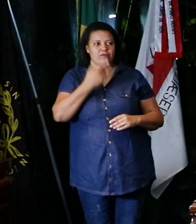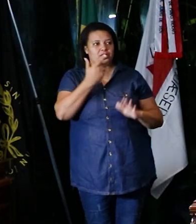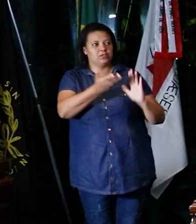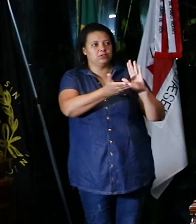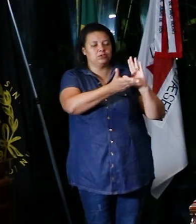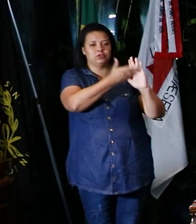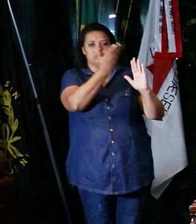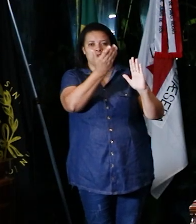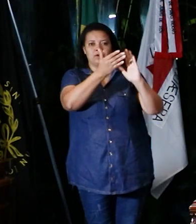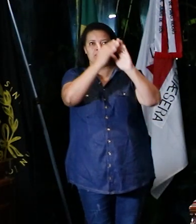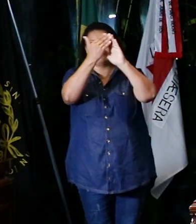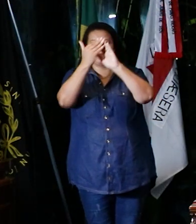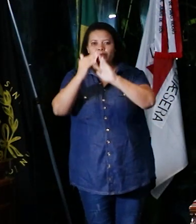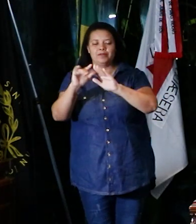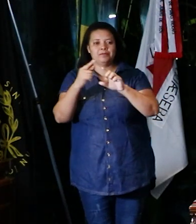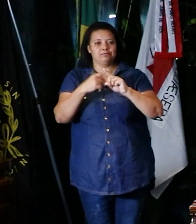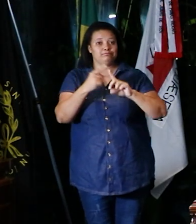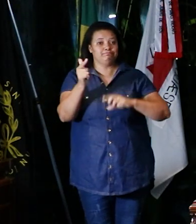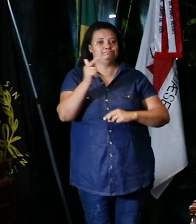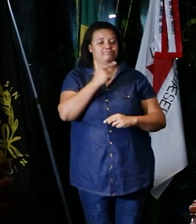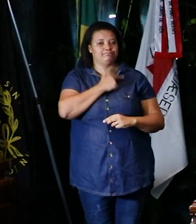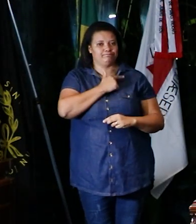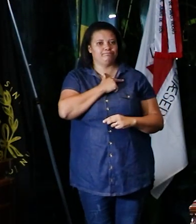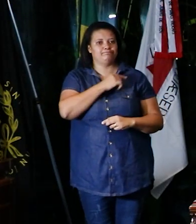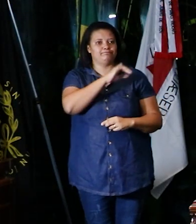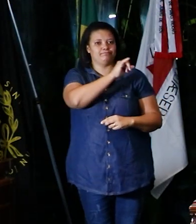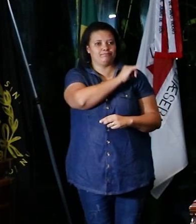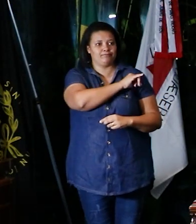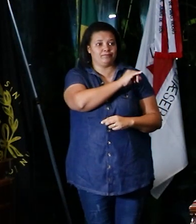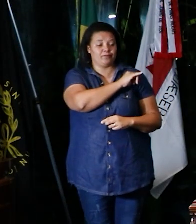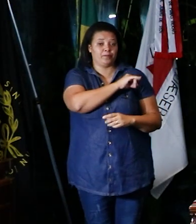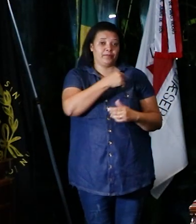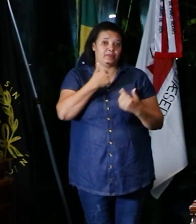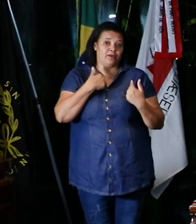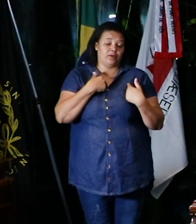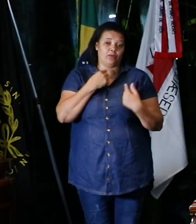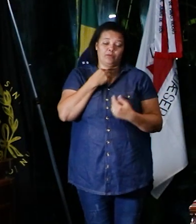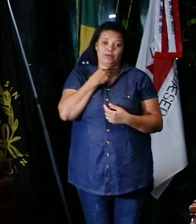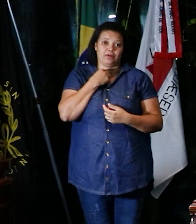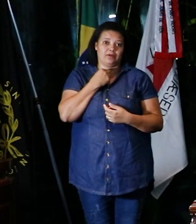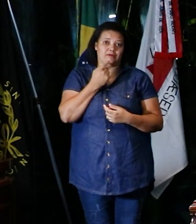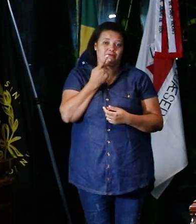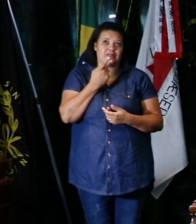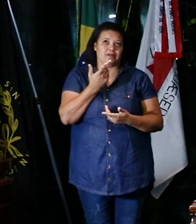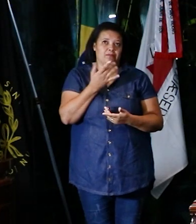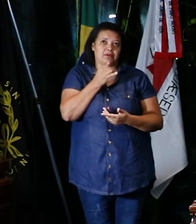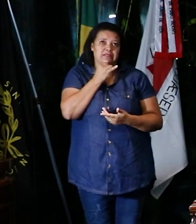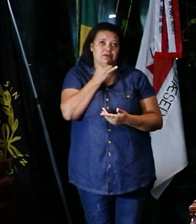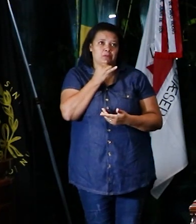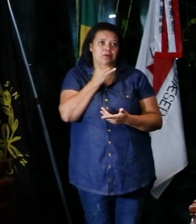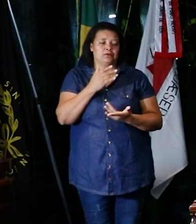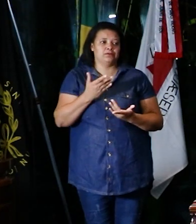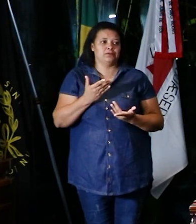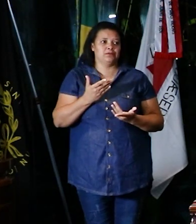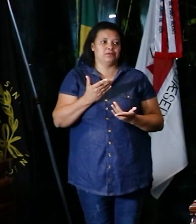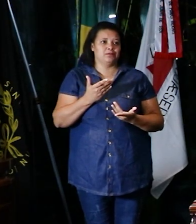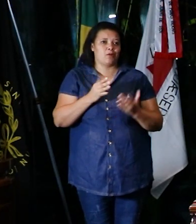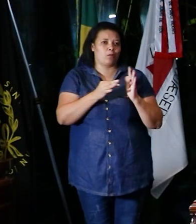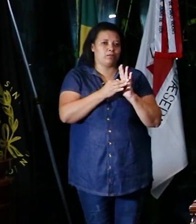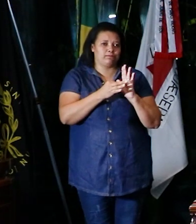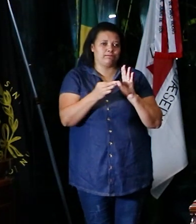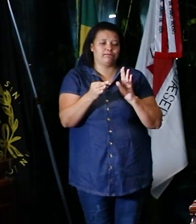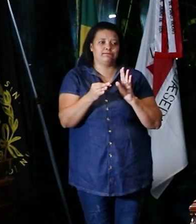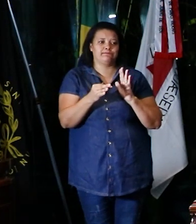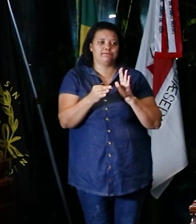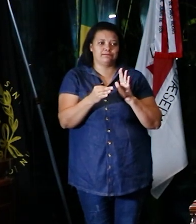enfeiavam o Rio de Janeiro. Eu não posso dizer que uma crônica dessa é uma coisa, é